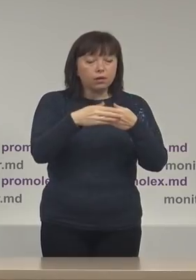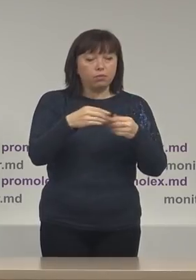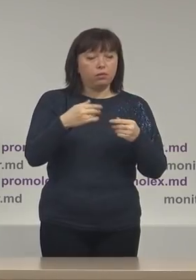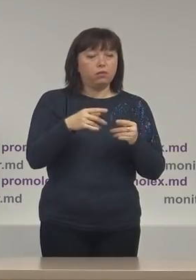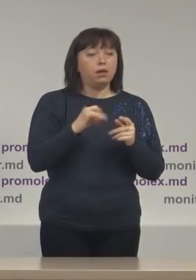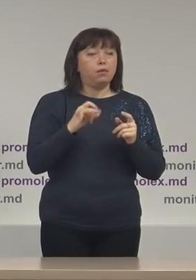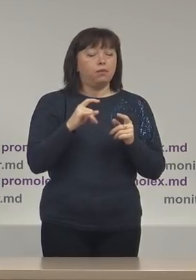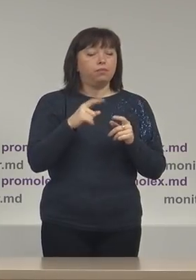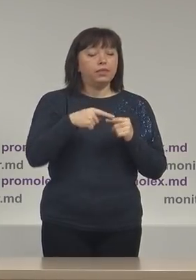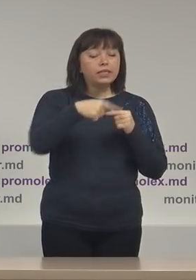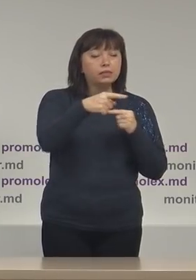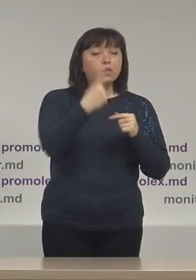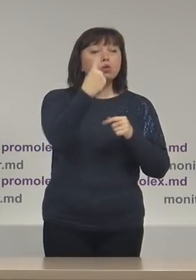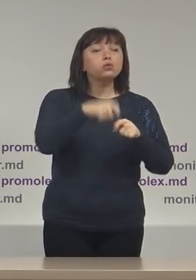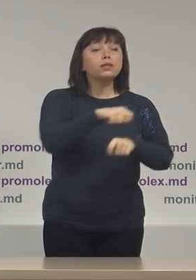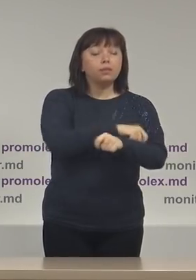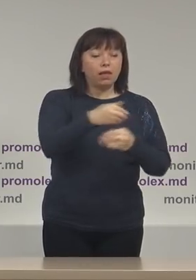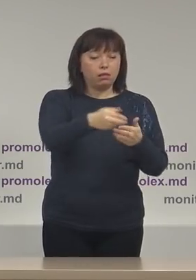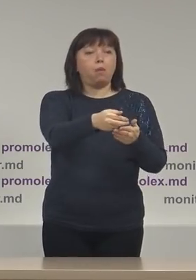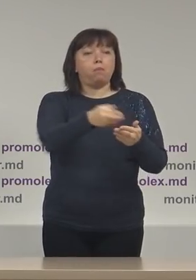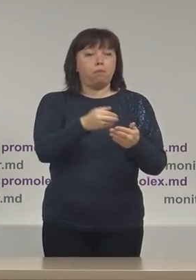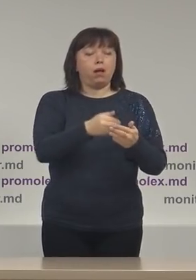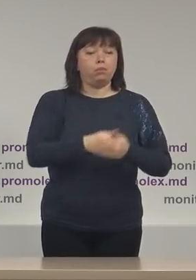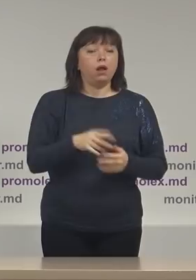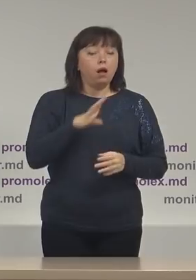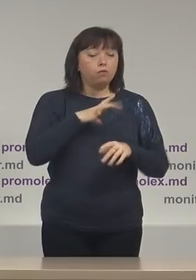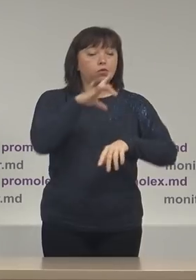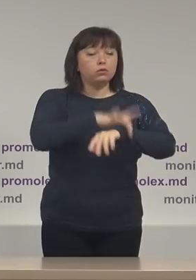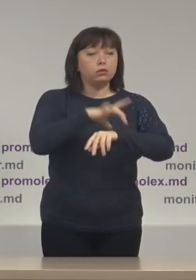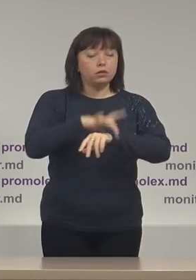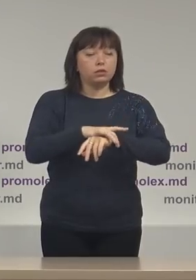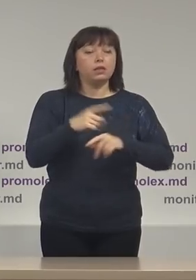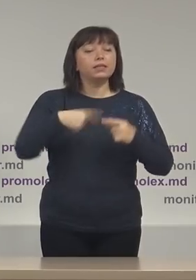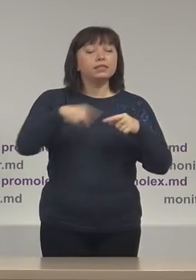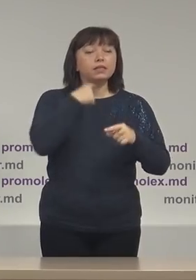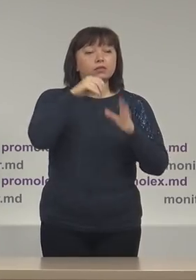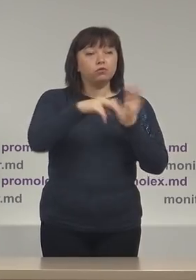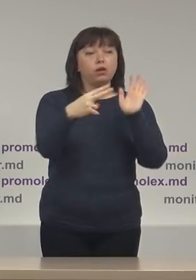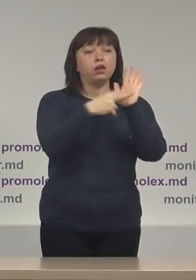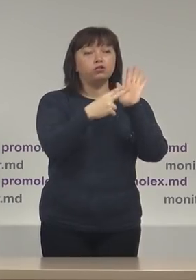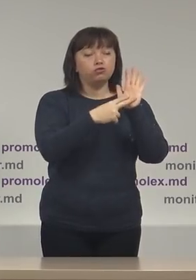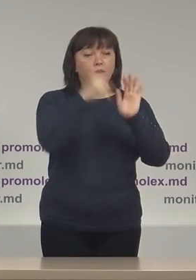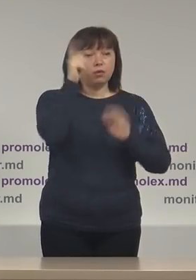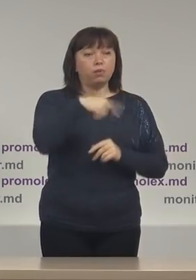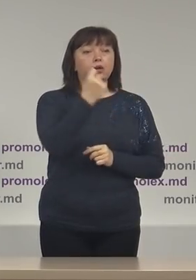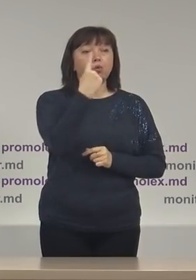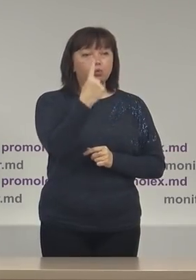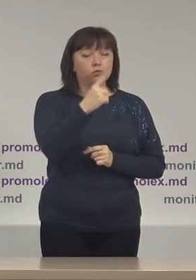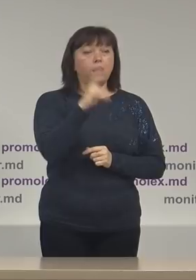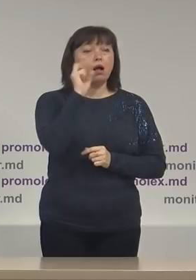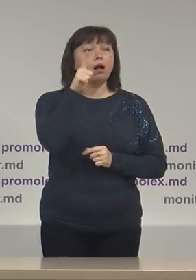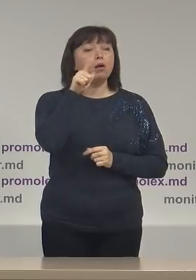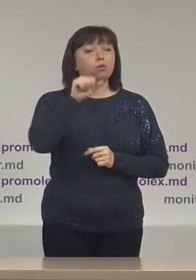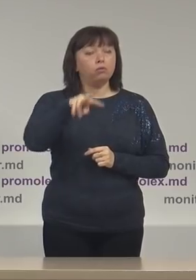distanță mai mică de 100 de metri. Astfel de cazuri au fost atestate în secția de votare 7-11